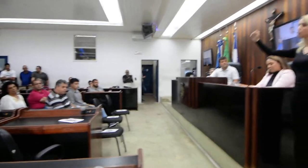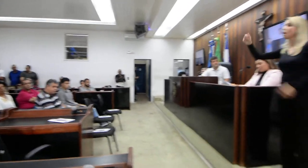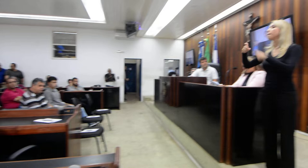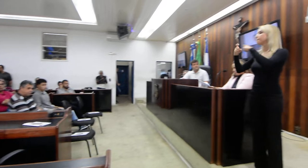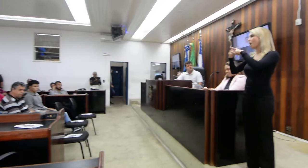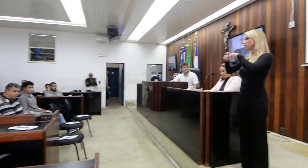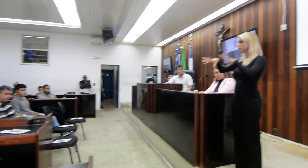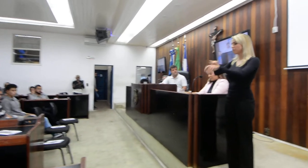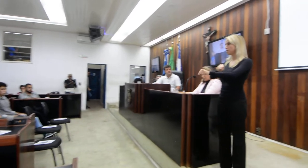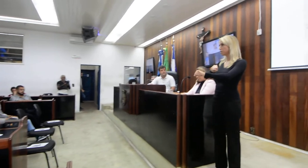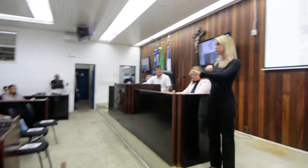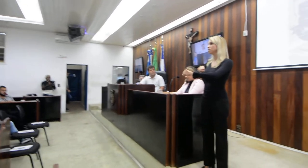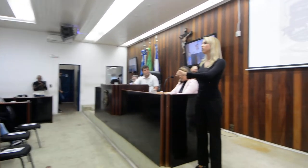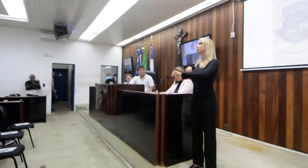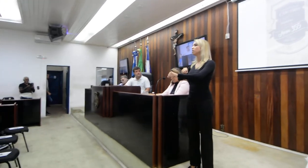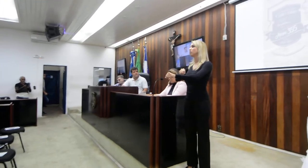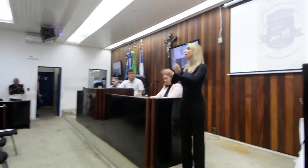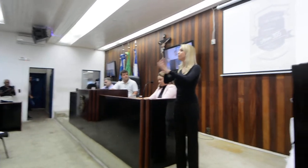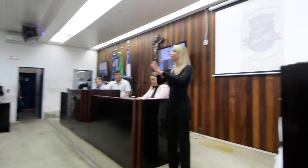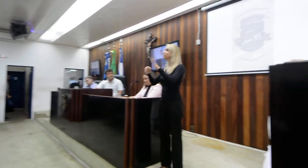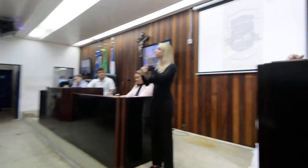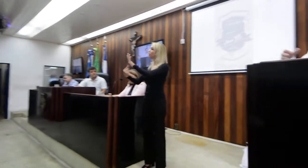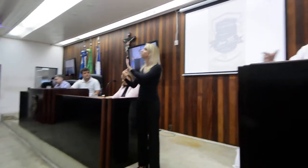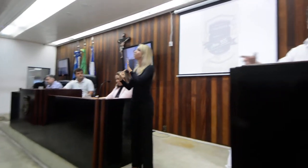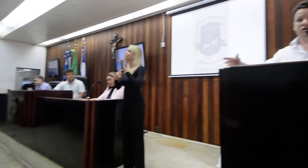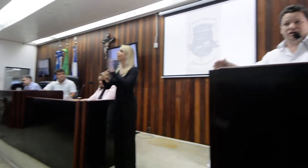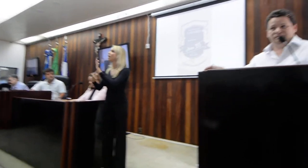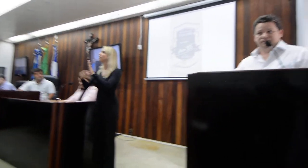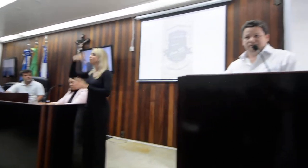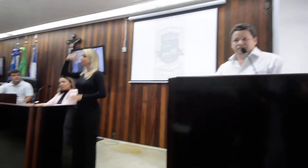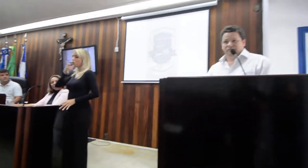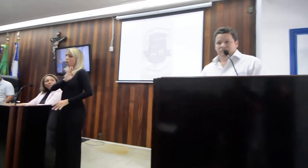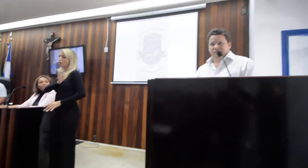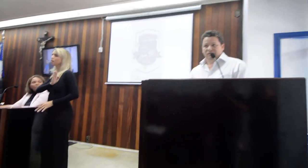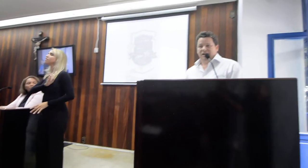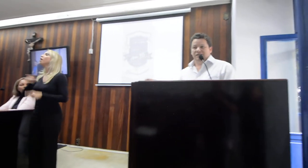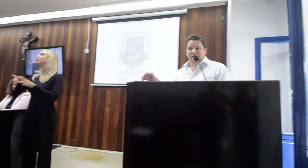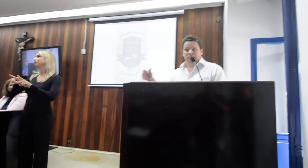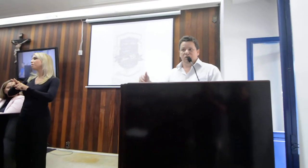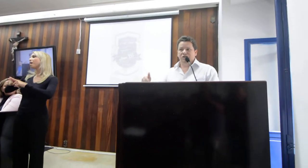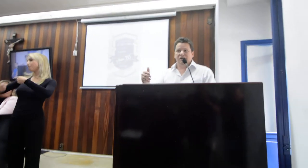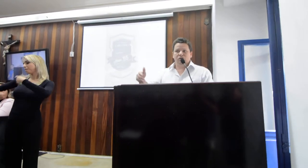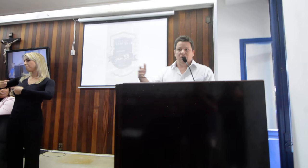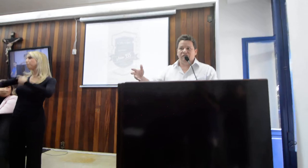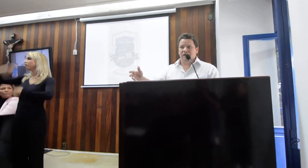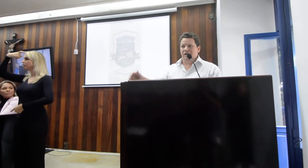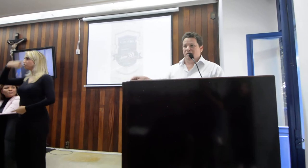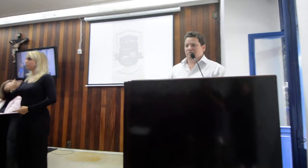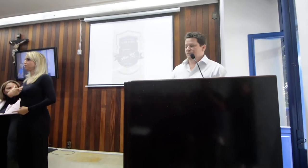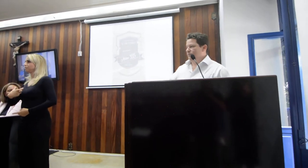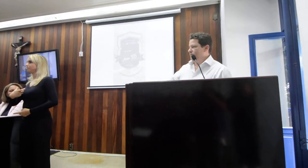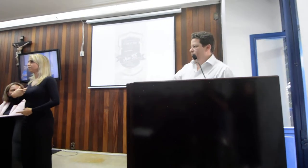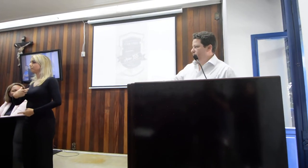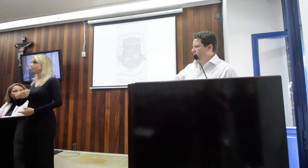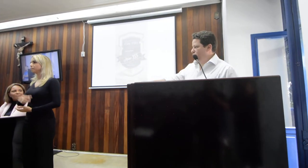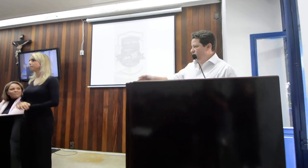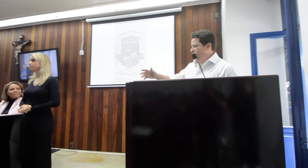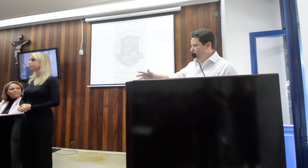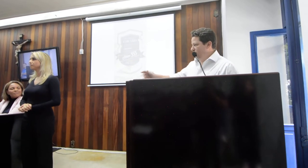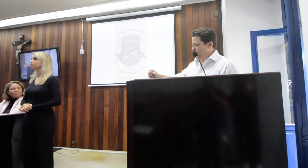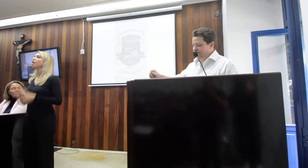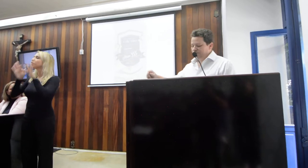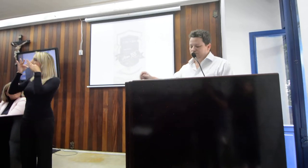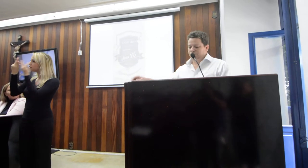formação, mas que trazia no seu coração a política. Trazia a política em sua veia, na